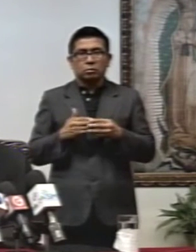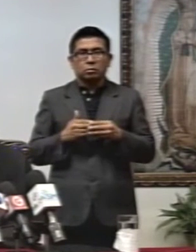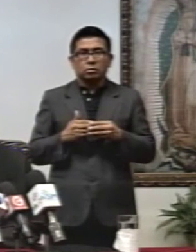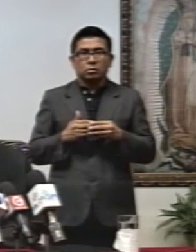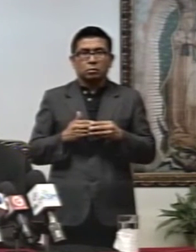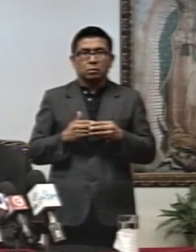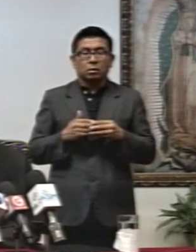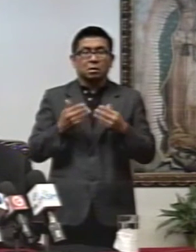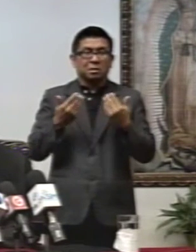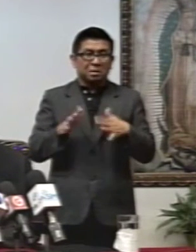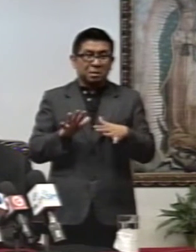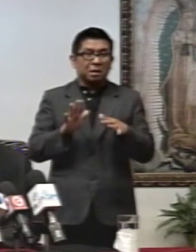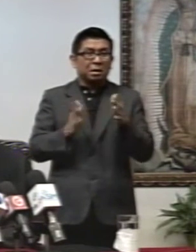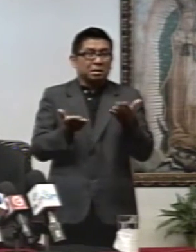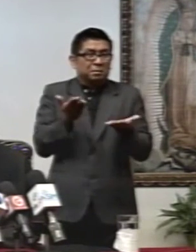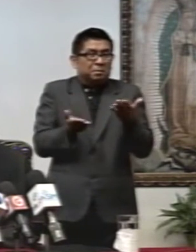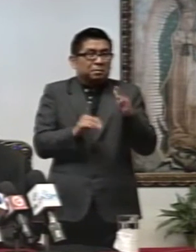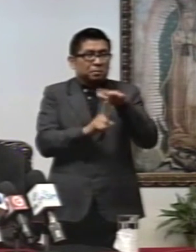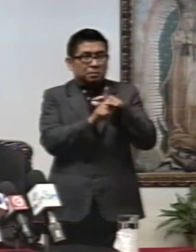si se han dado